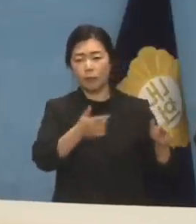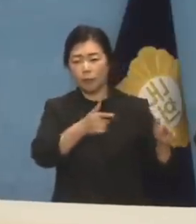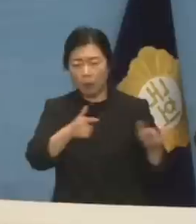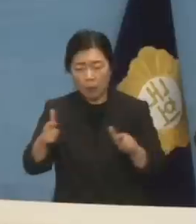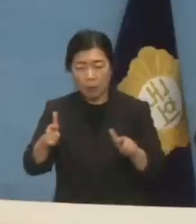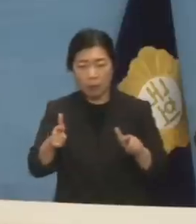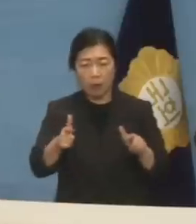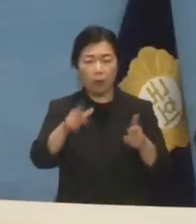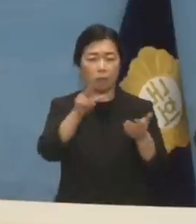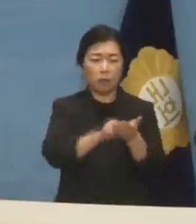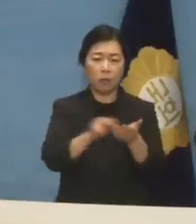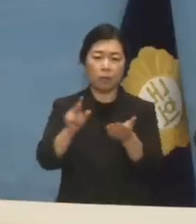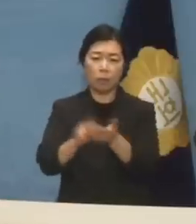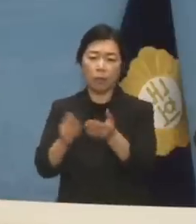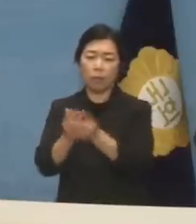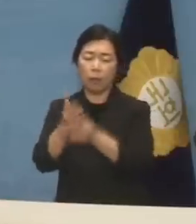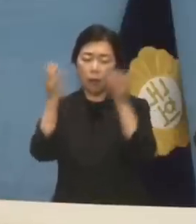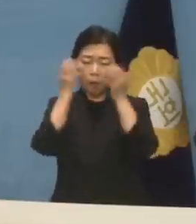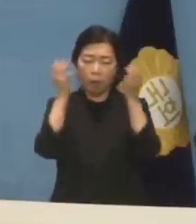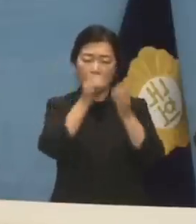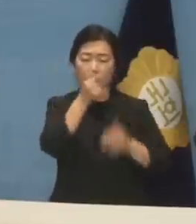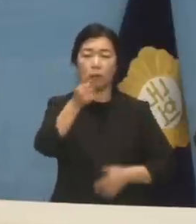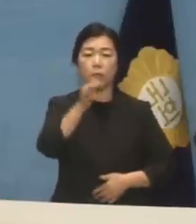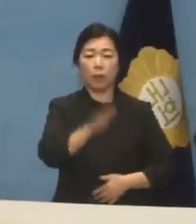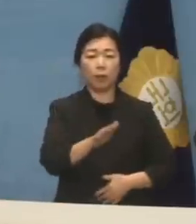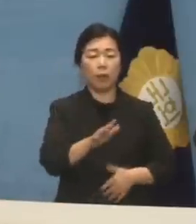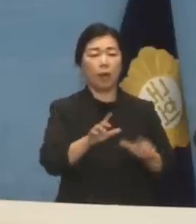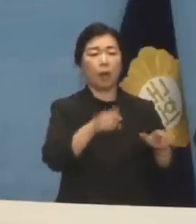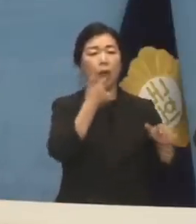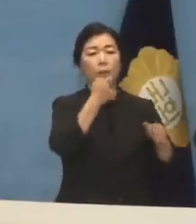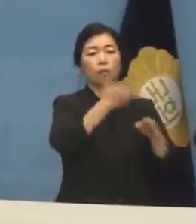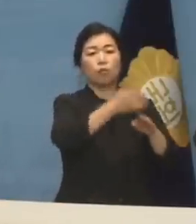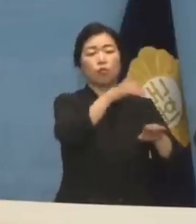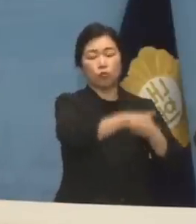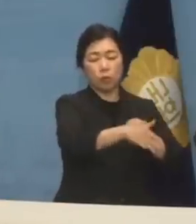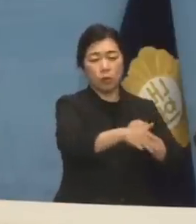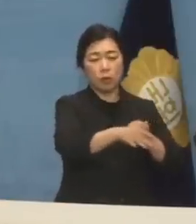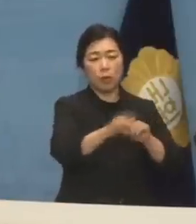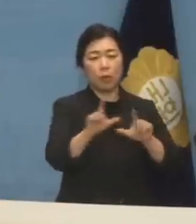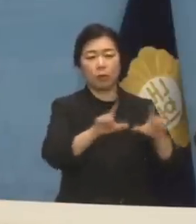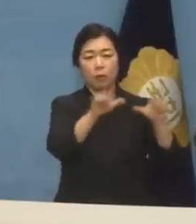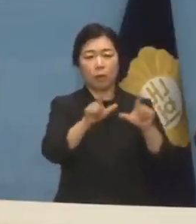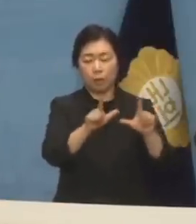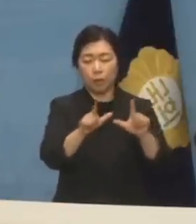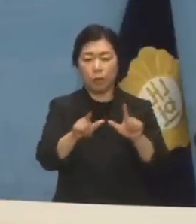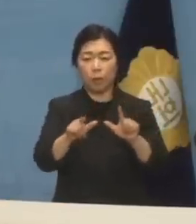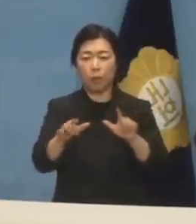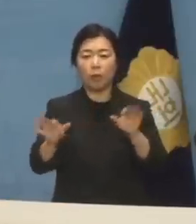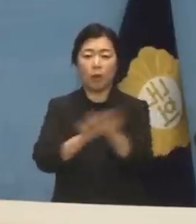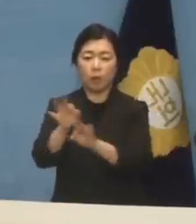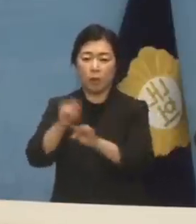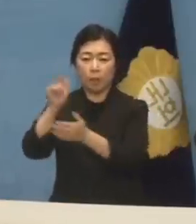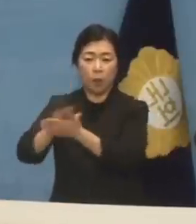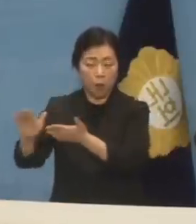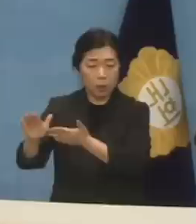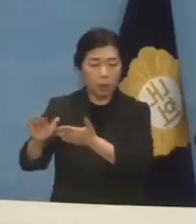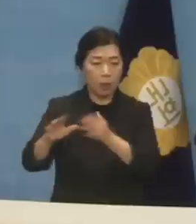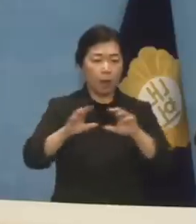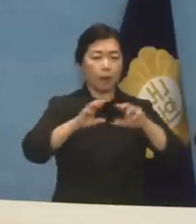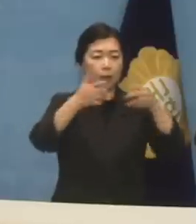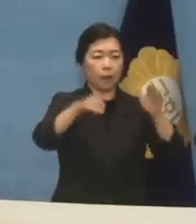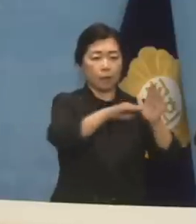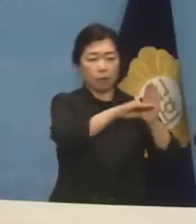숱한 우여곡절 끝에도 민주주의와 민생과 경제와 평화에서 그래도 세계적인